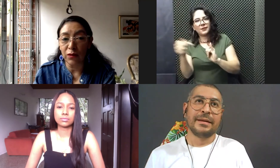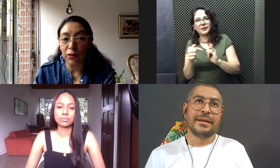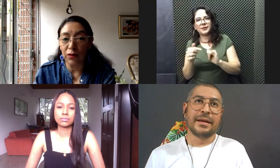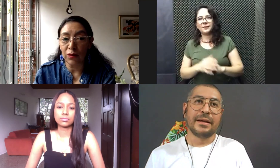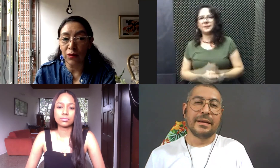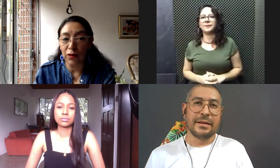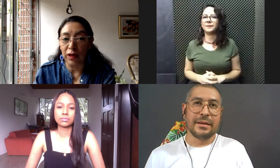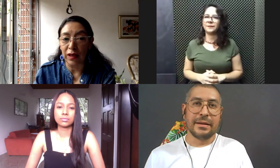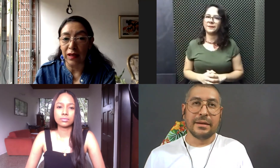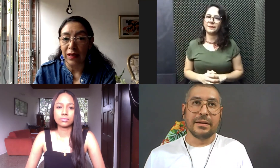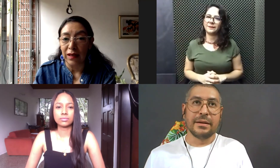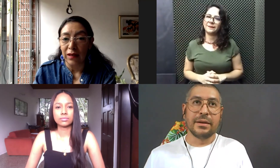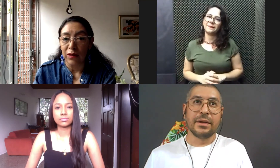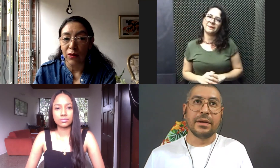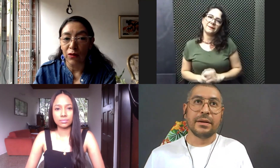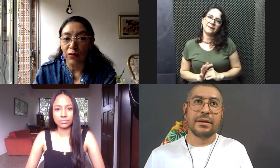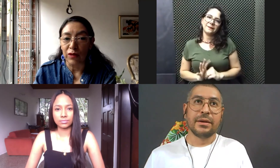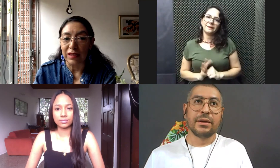¿Sí?